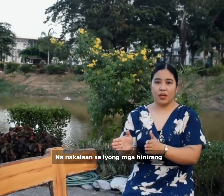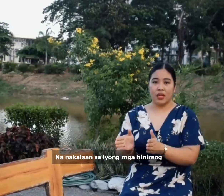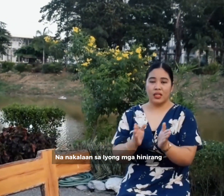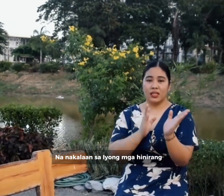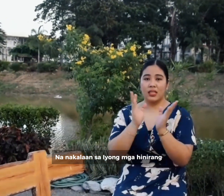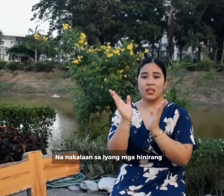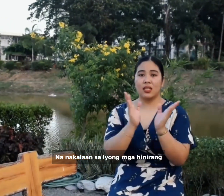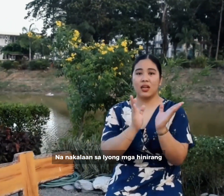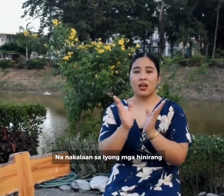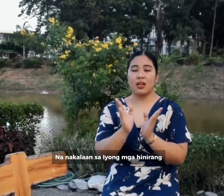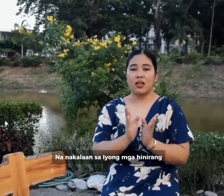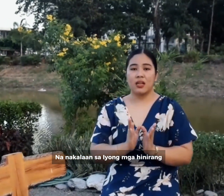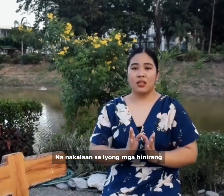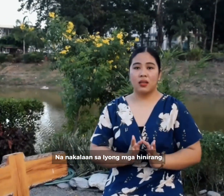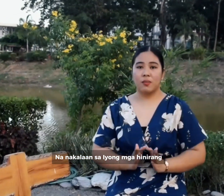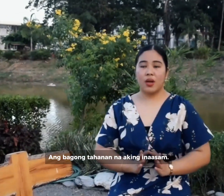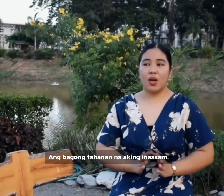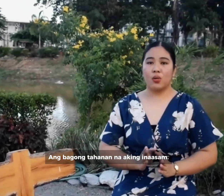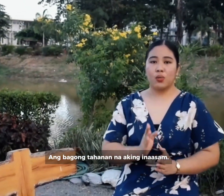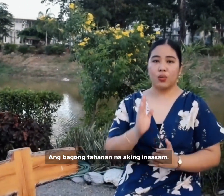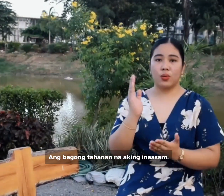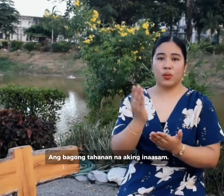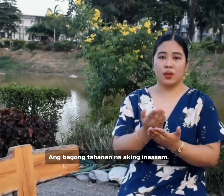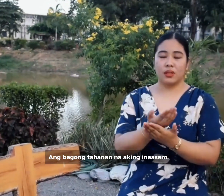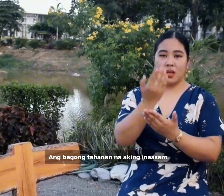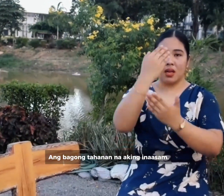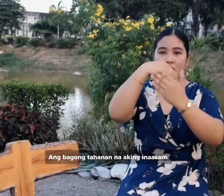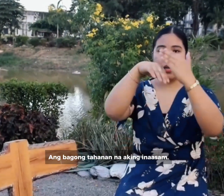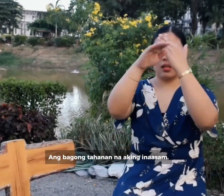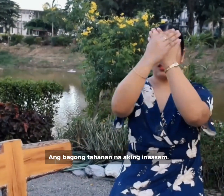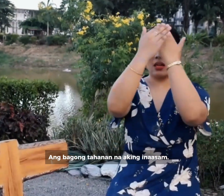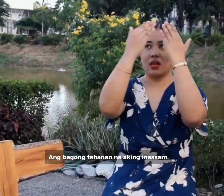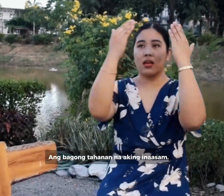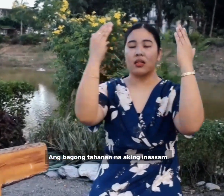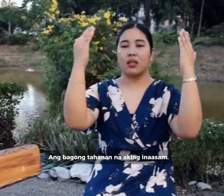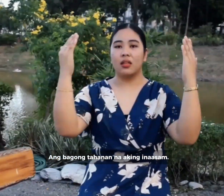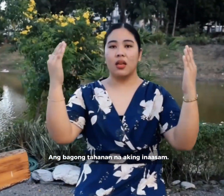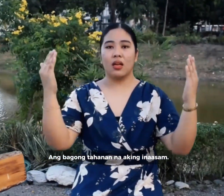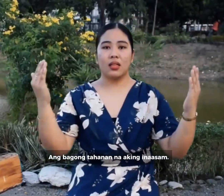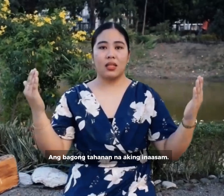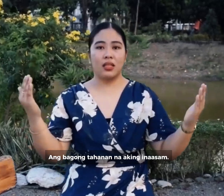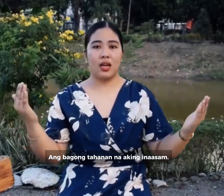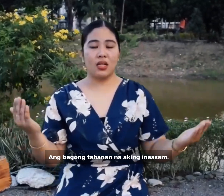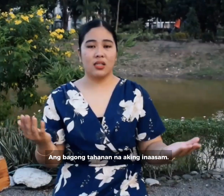mga himirang. Ang bagong tahanan na aking